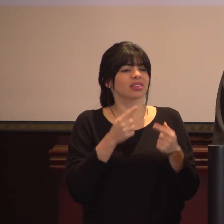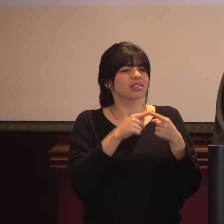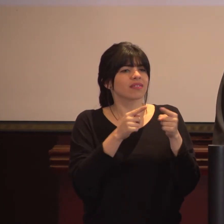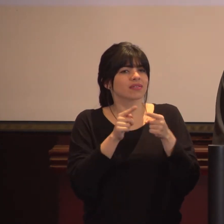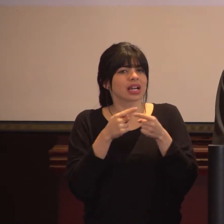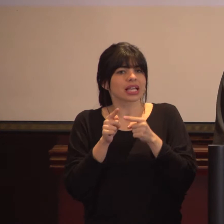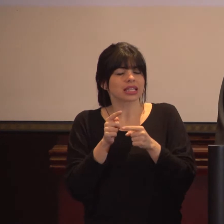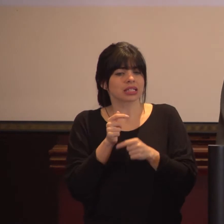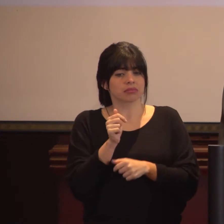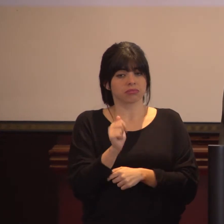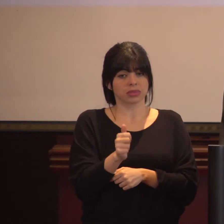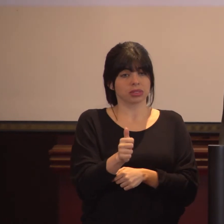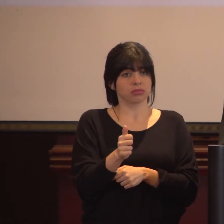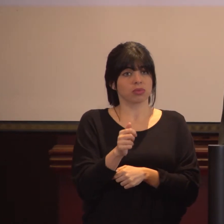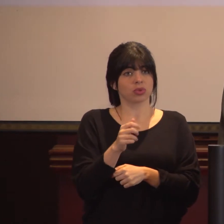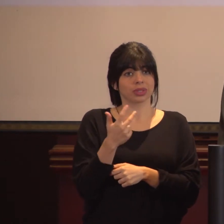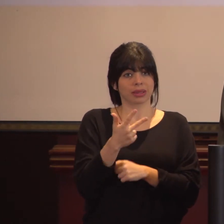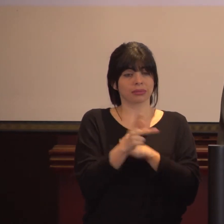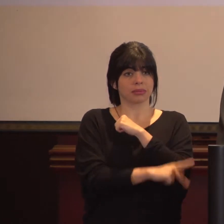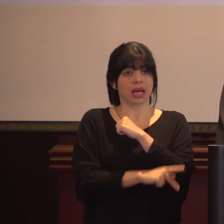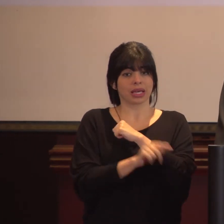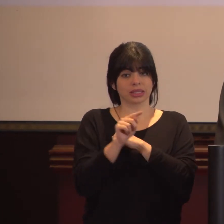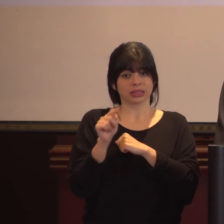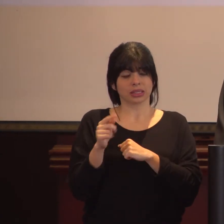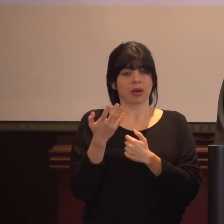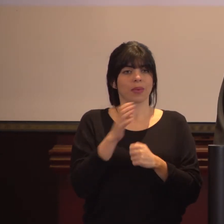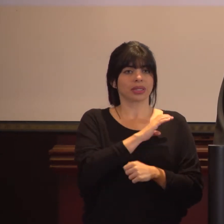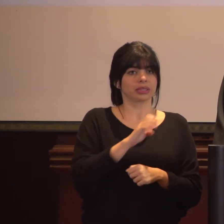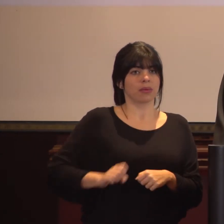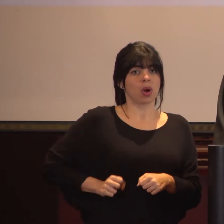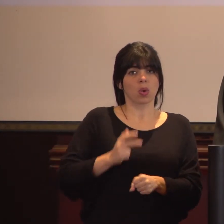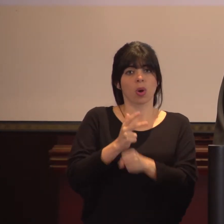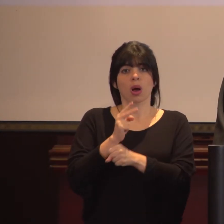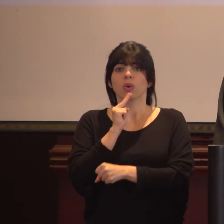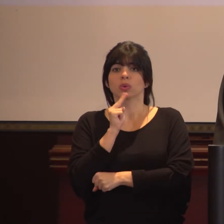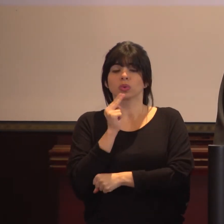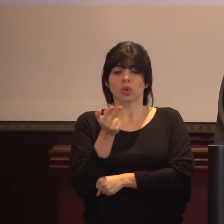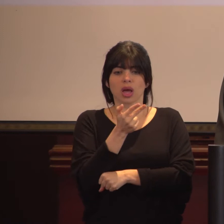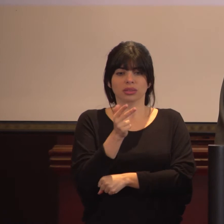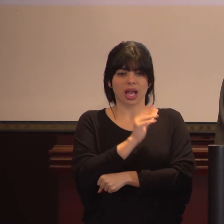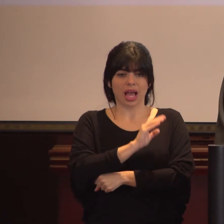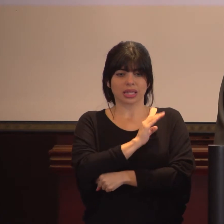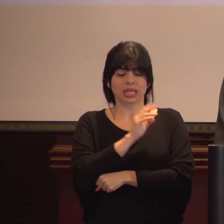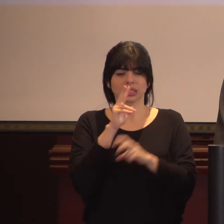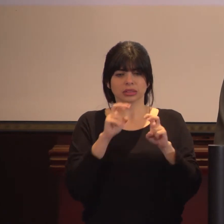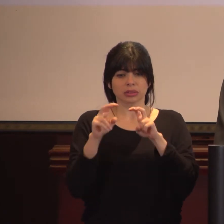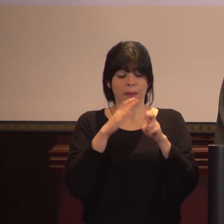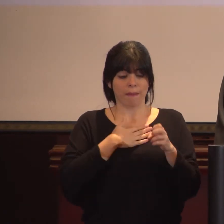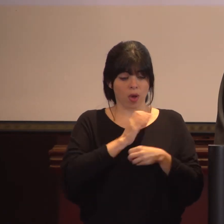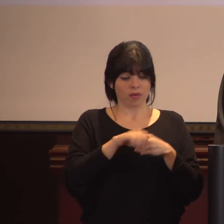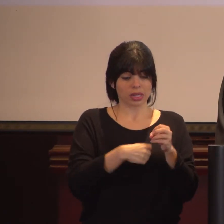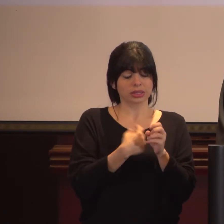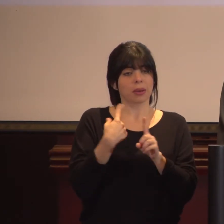diferencias propias de cada uno de los tres países El Salvador Guatemala y Honduras mi oficina junto